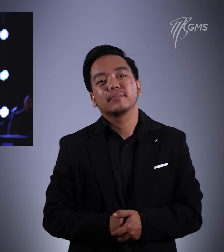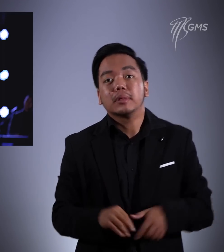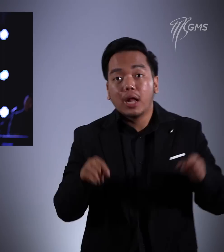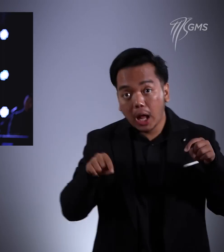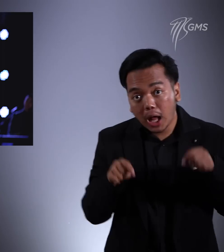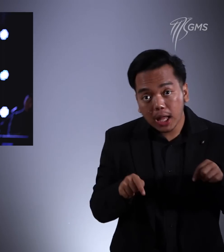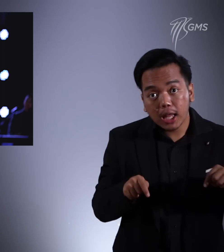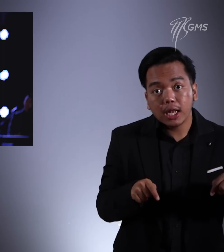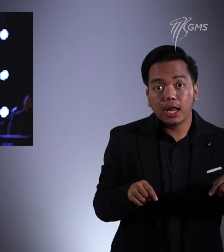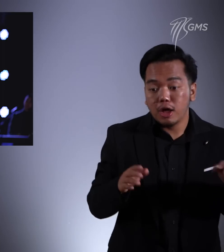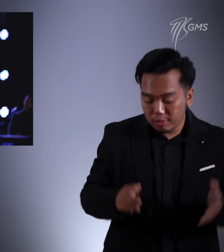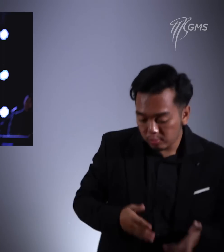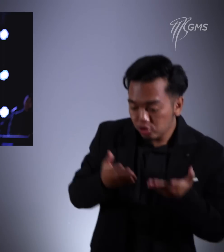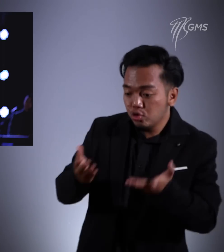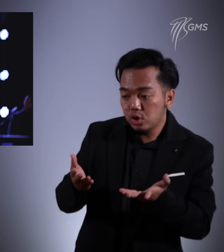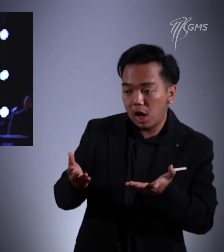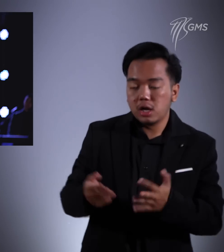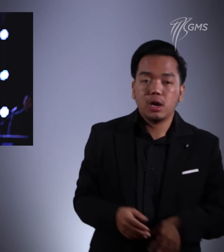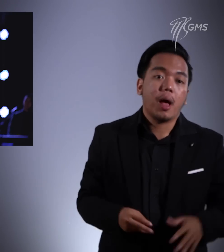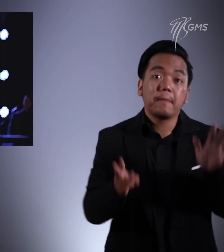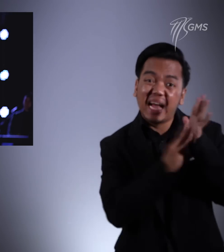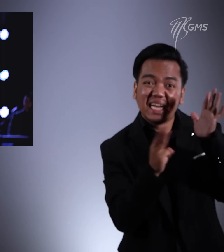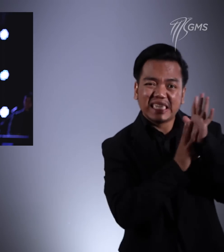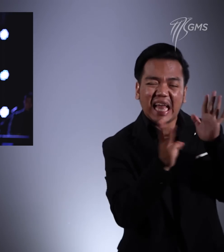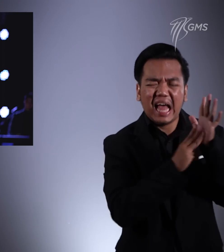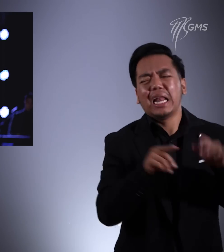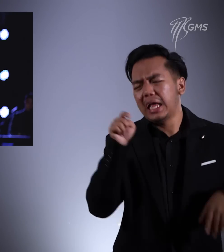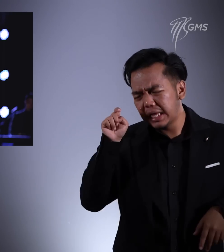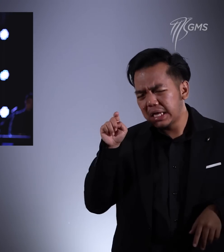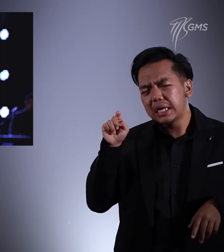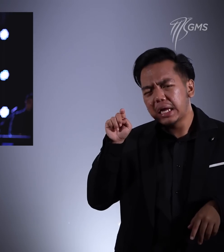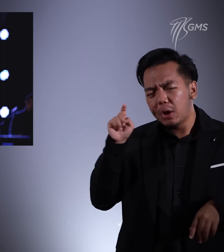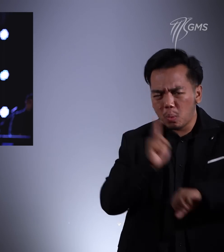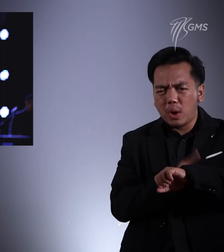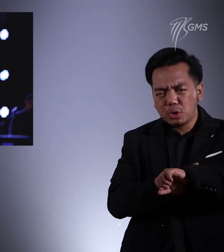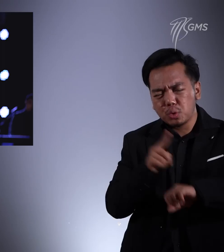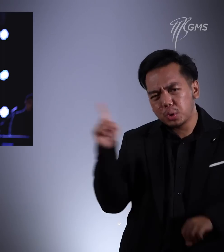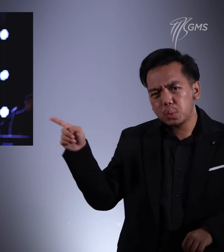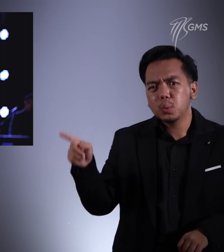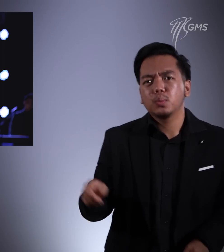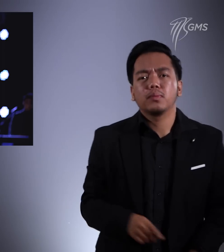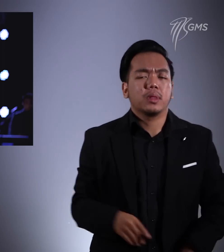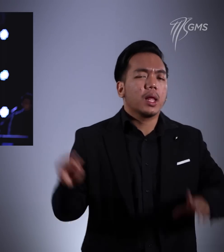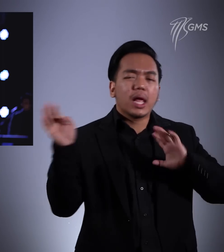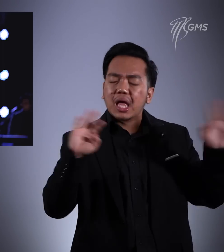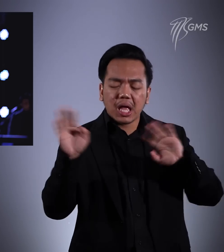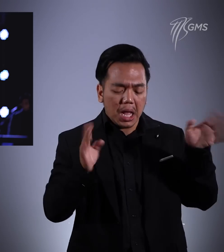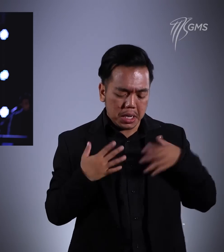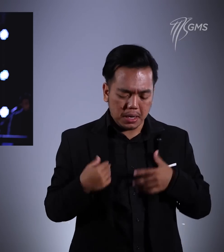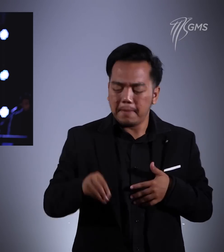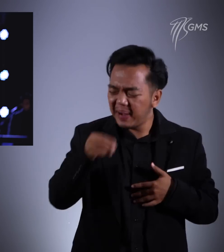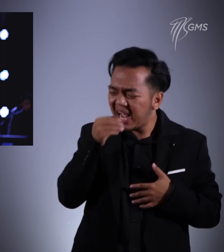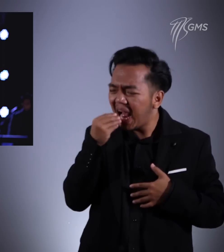Ini menunjukkan kondisi saat itu. Semua sandang pangan papan berkurang atau tiada.